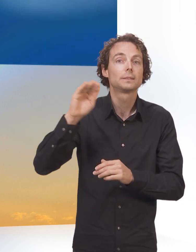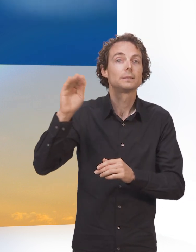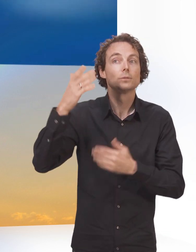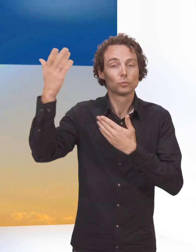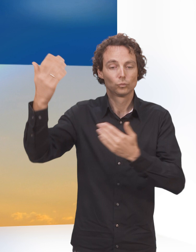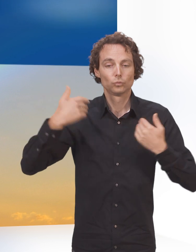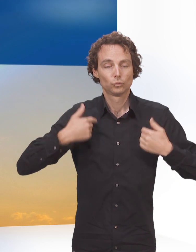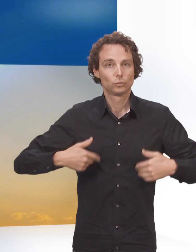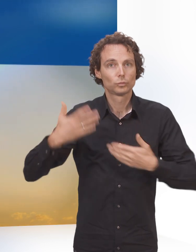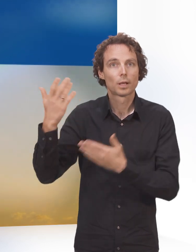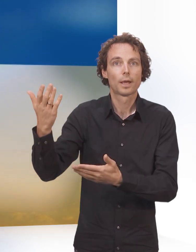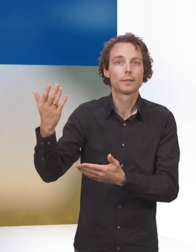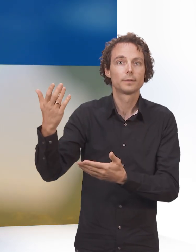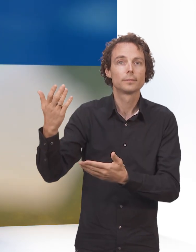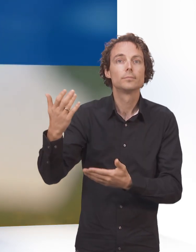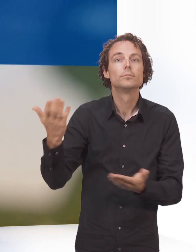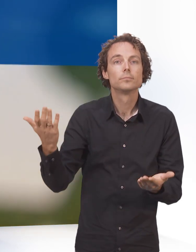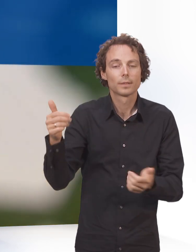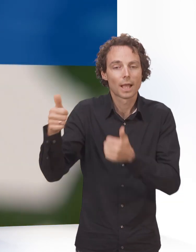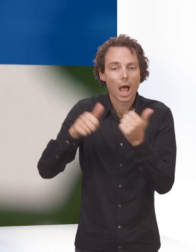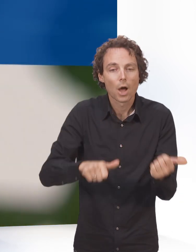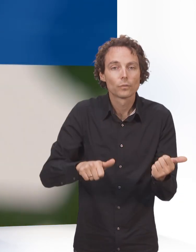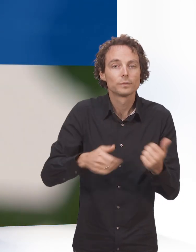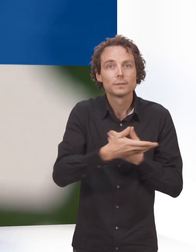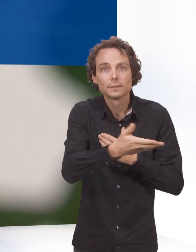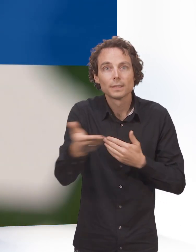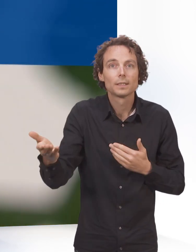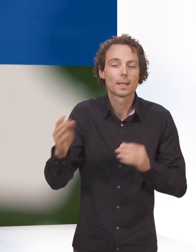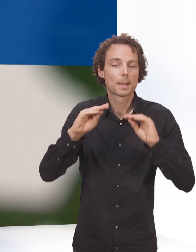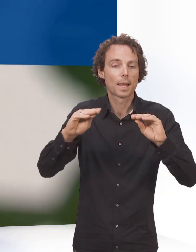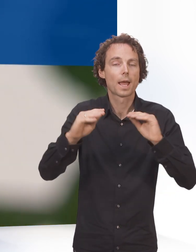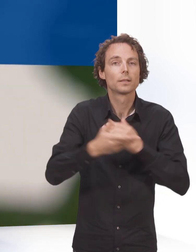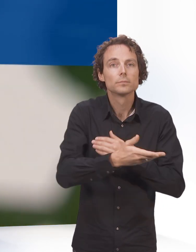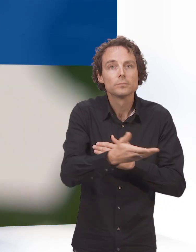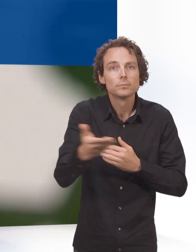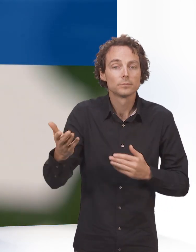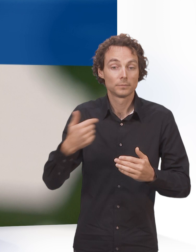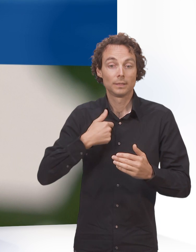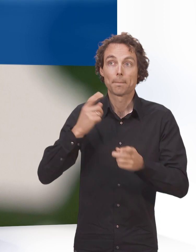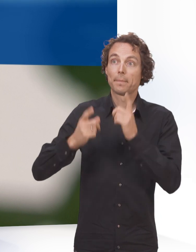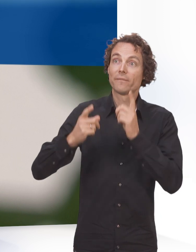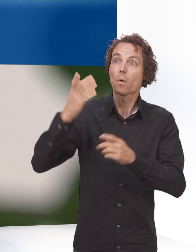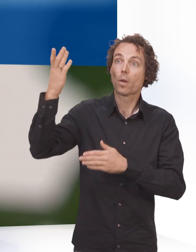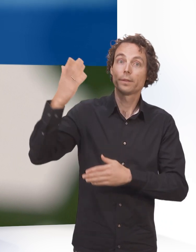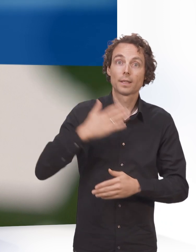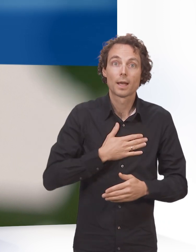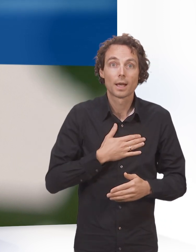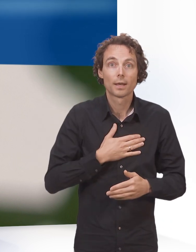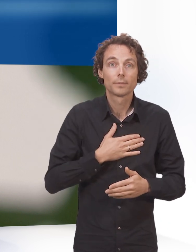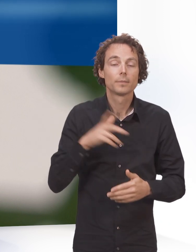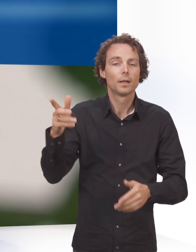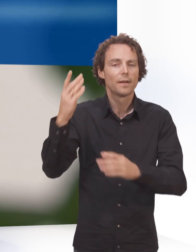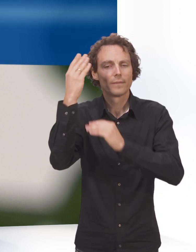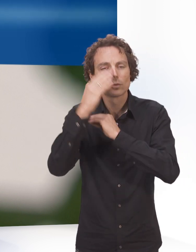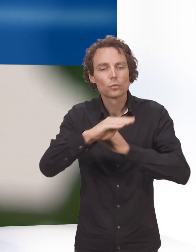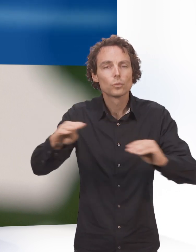Jünger Jesu zu sein. Tauft sie und lehrt sie, was ich befohlen